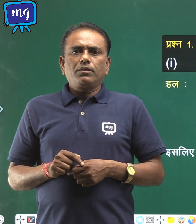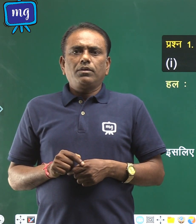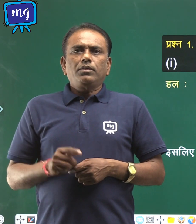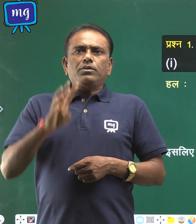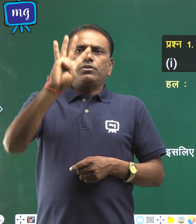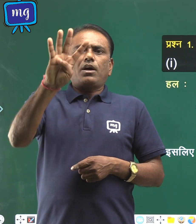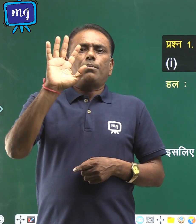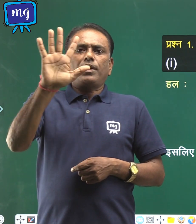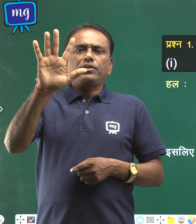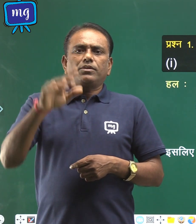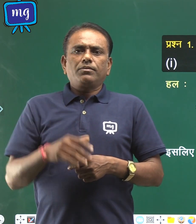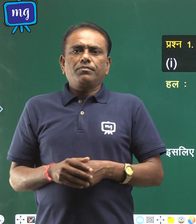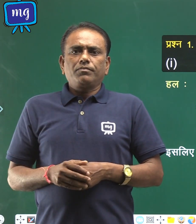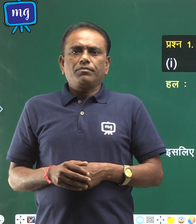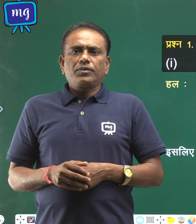45